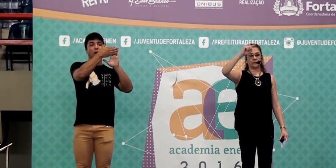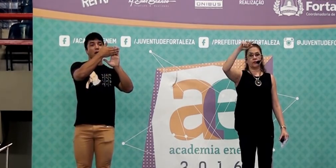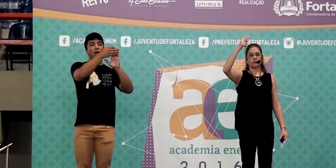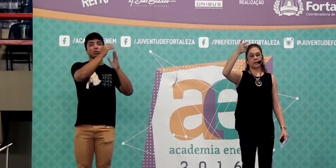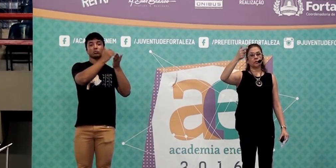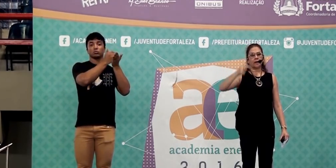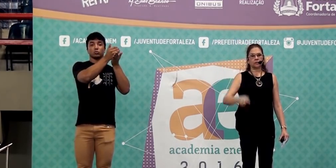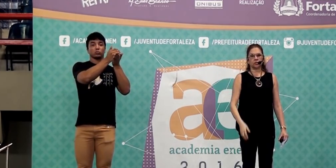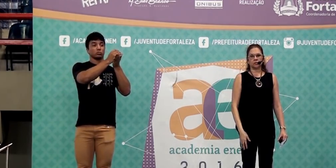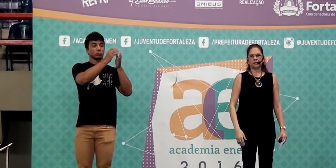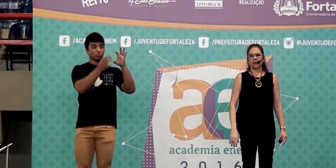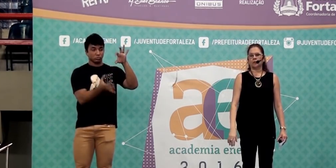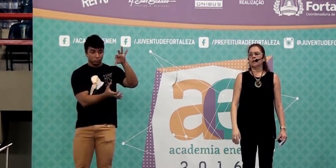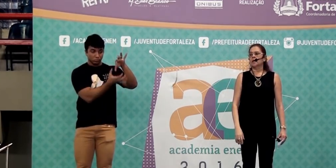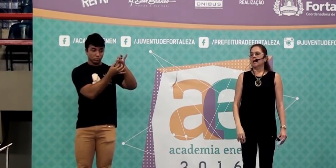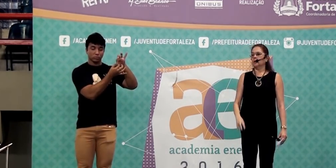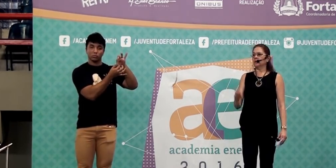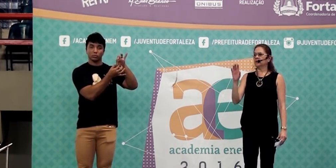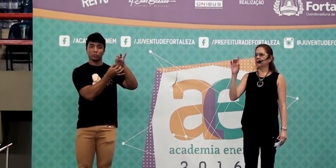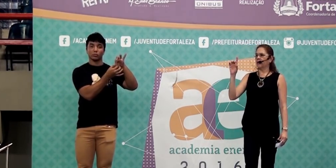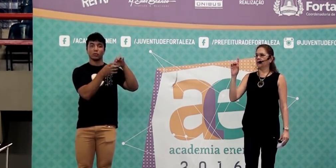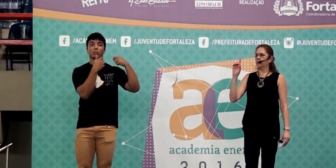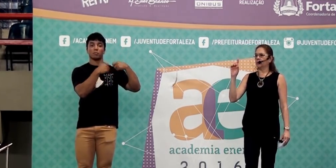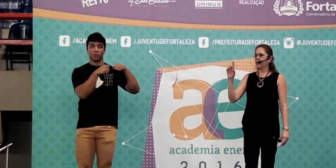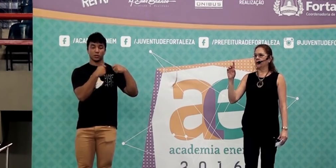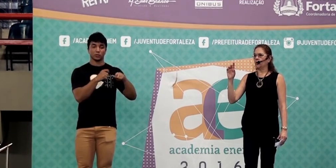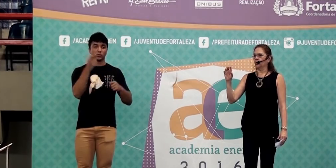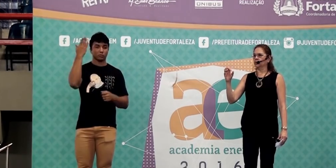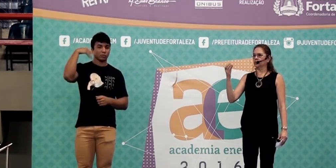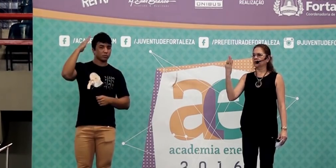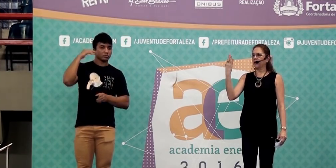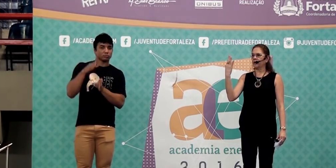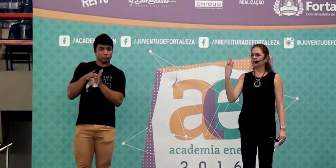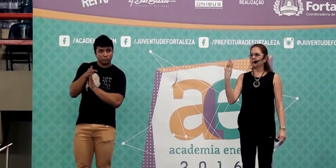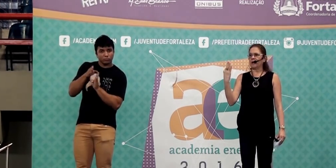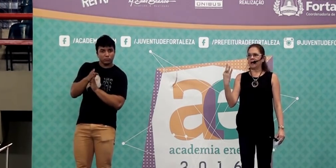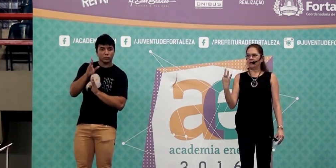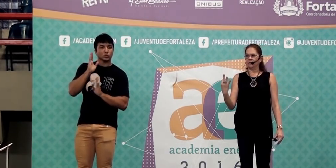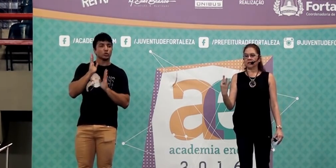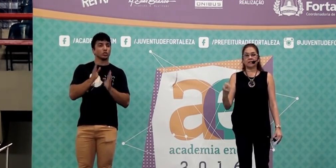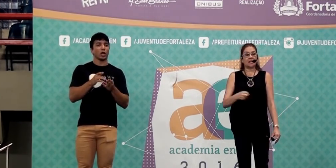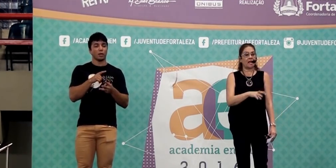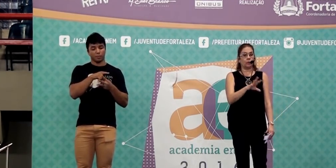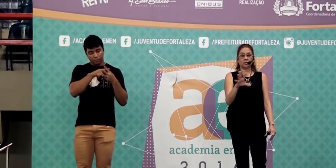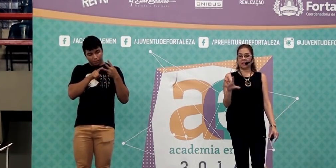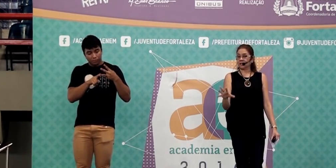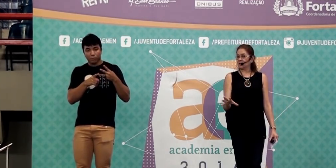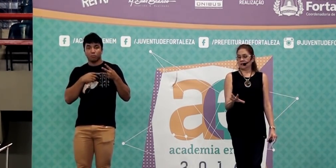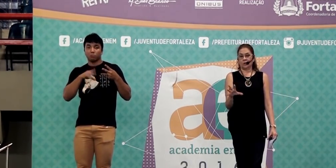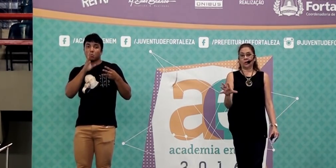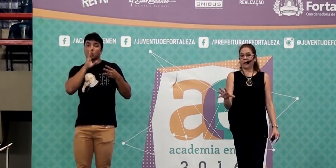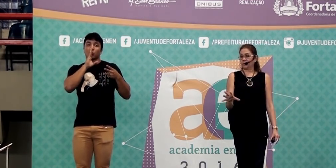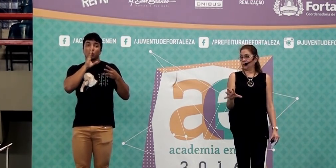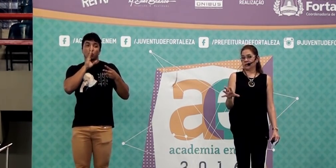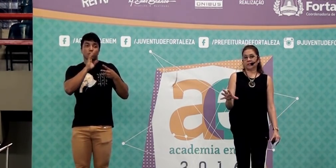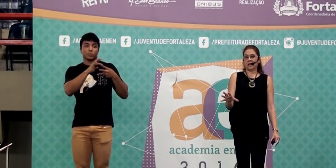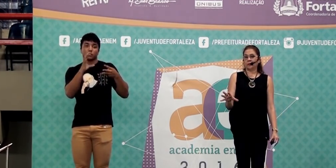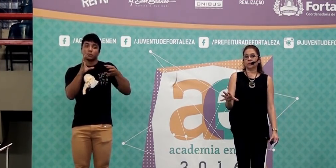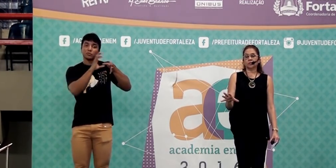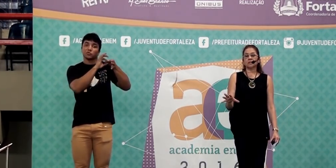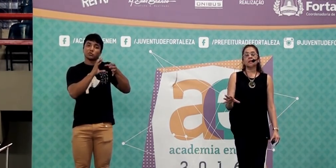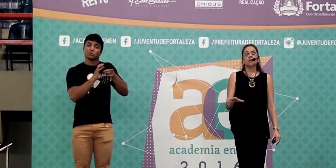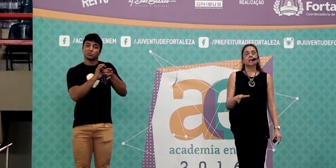do desenvolvimento à introdução. Eu ensinei no primeiro encontro 3 palavras neutras,